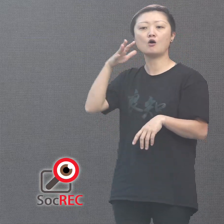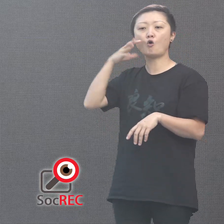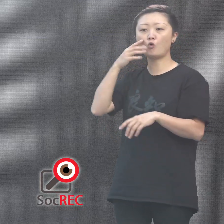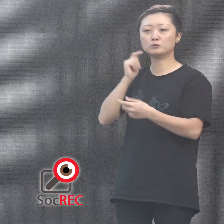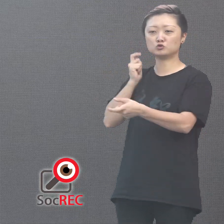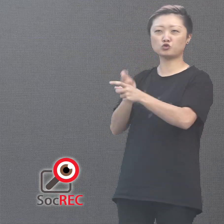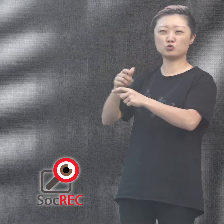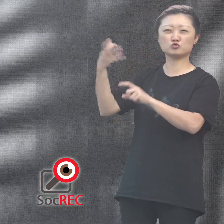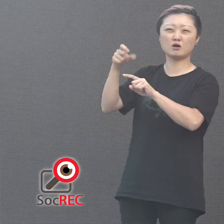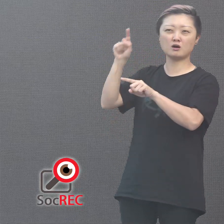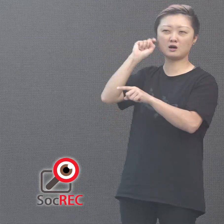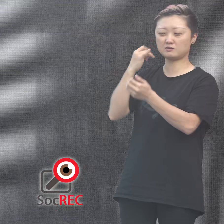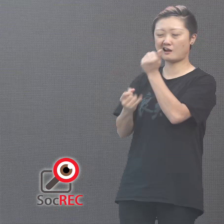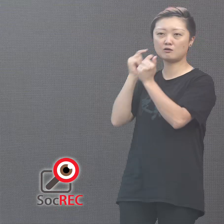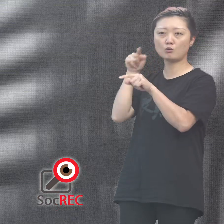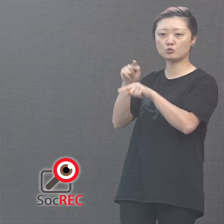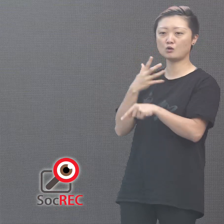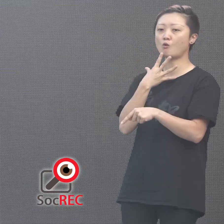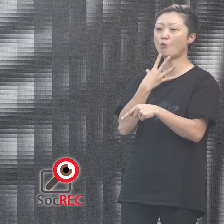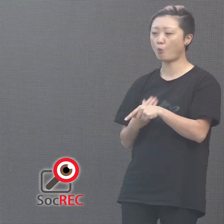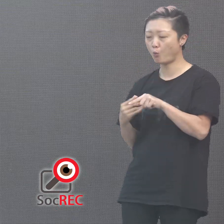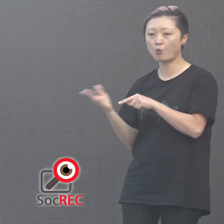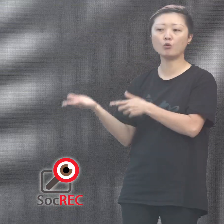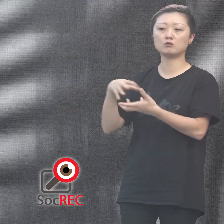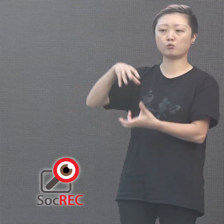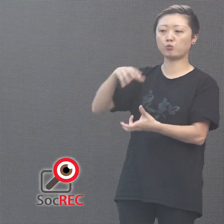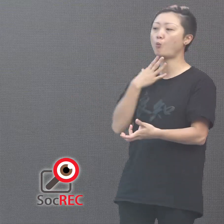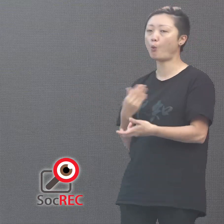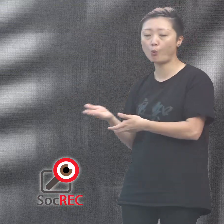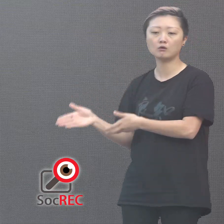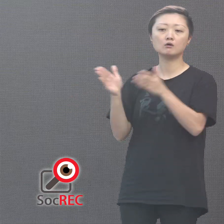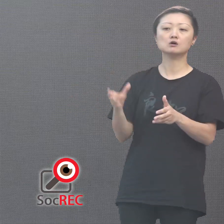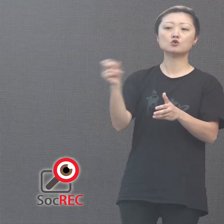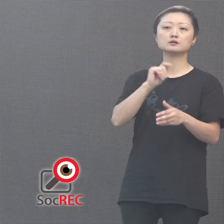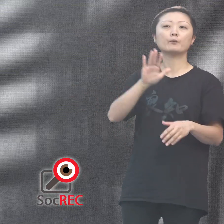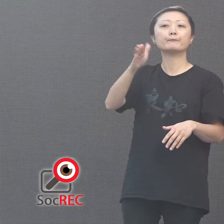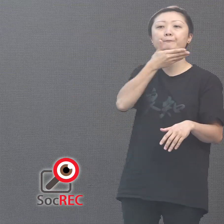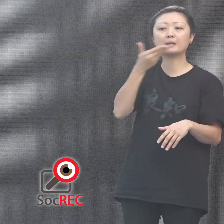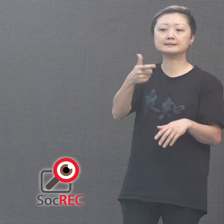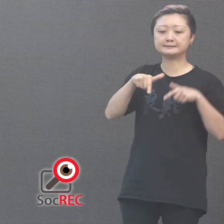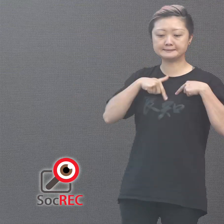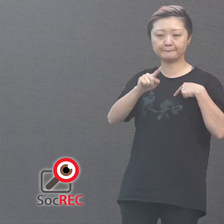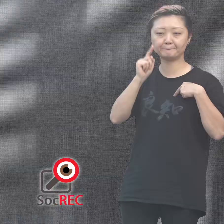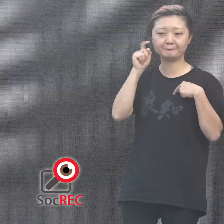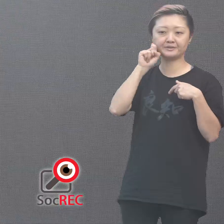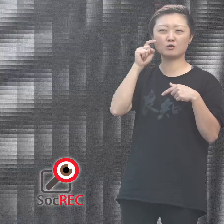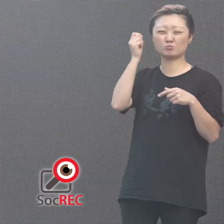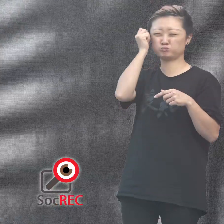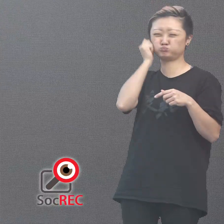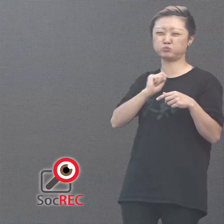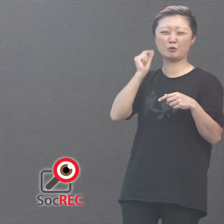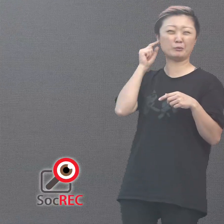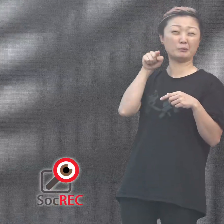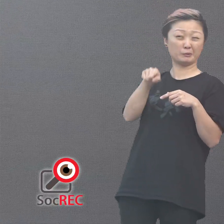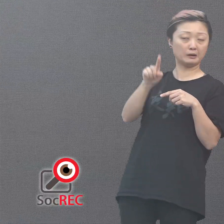佢就喺聯合國入邊話我，佢就話咧用呢個嘅催淚彈同埋呢個嘅橡膠子彈咧，其實國際都係